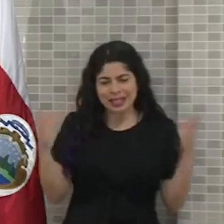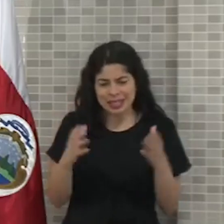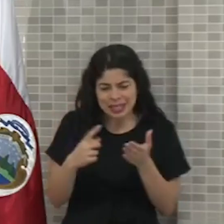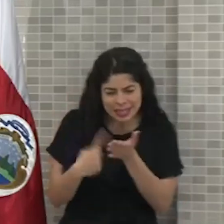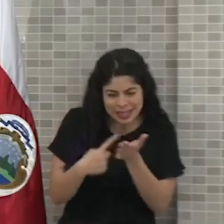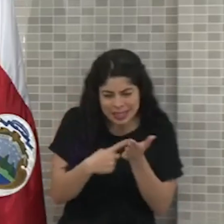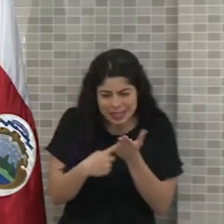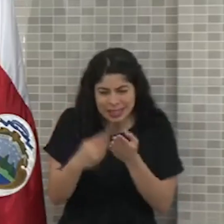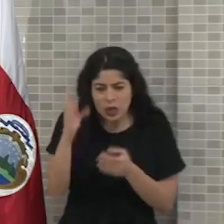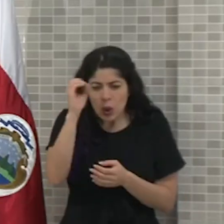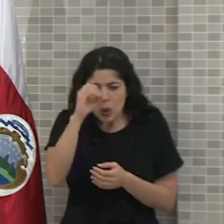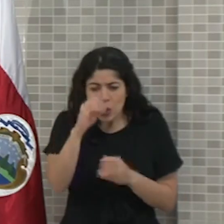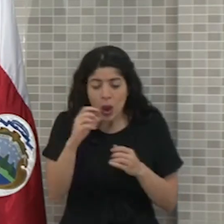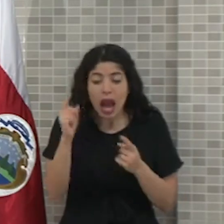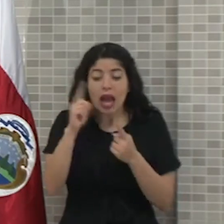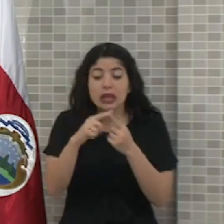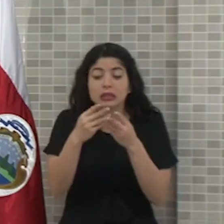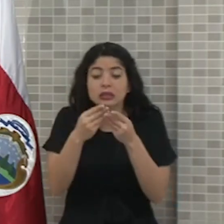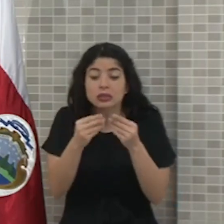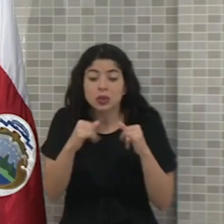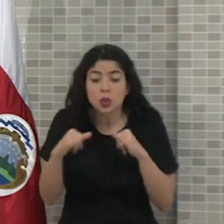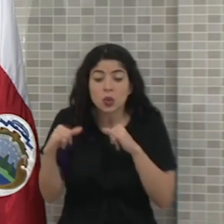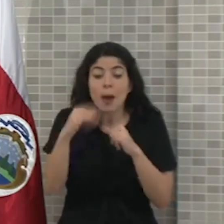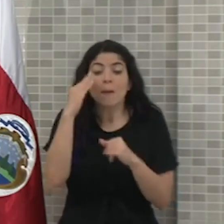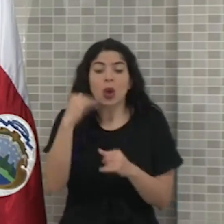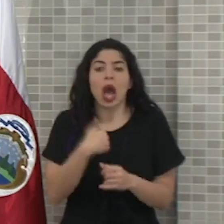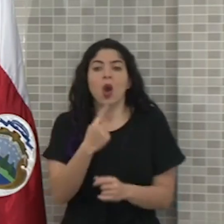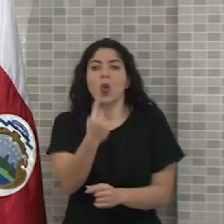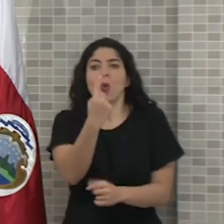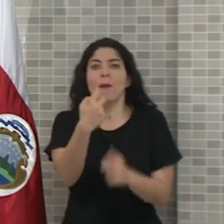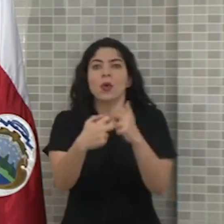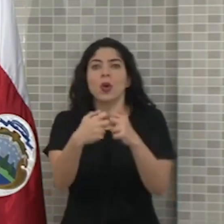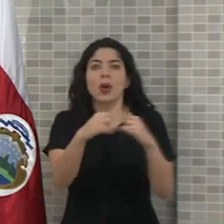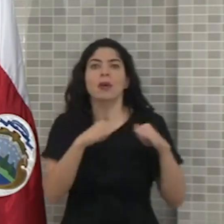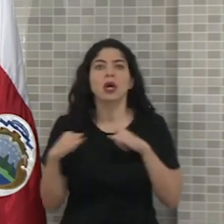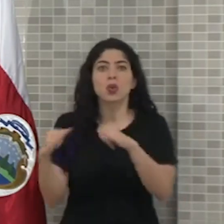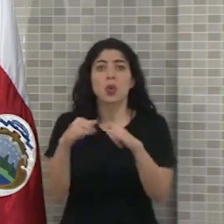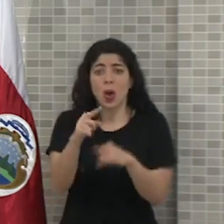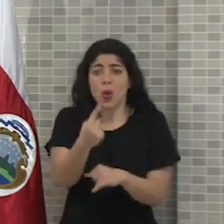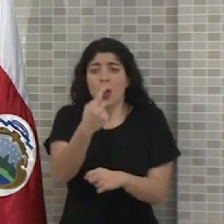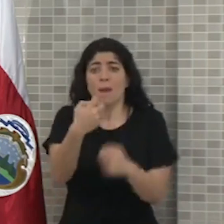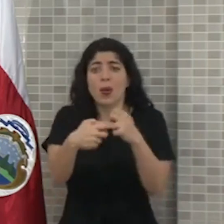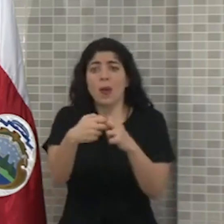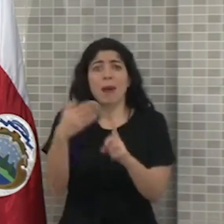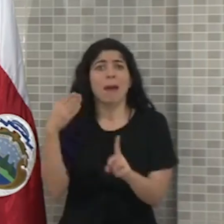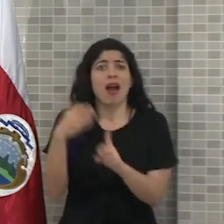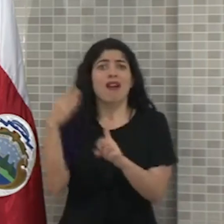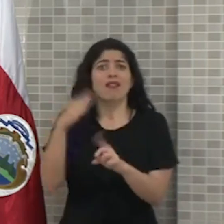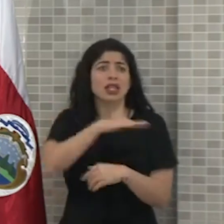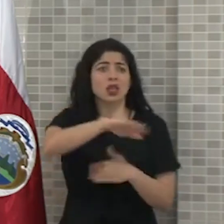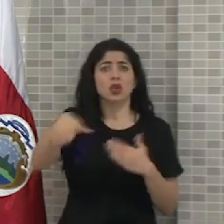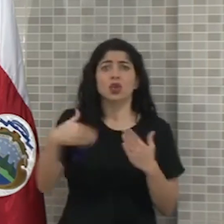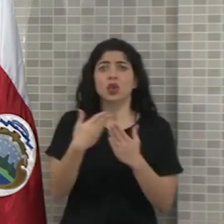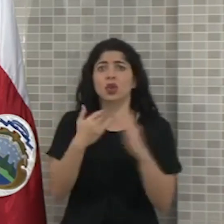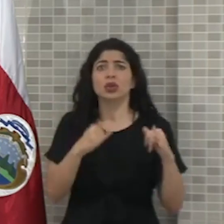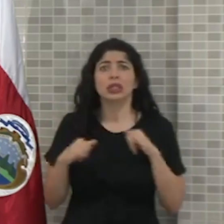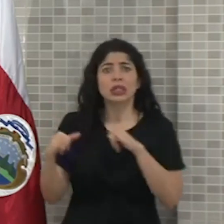que llevarlo a un entendimiento común para resolver un problema común. un problema que nos afecta a todos y a todas.